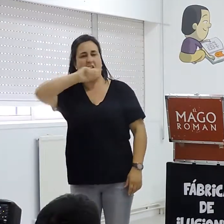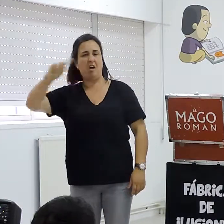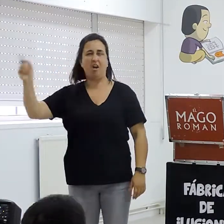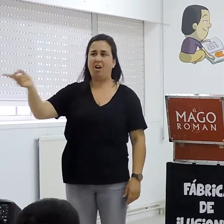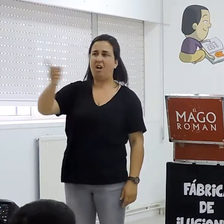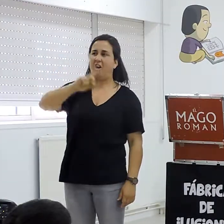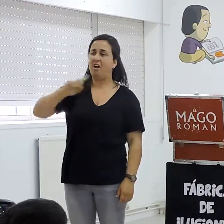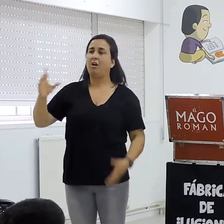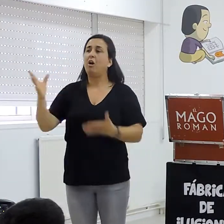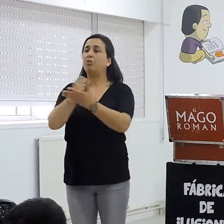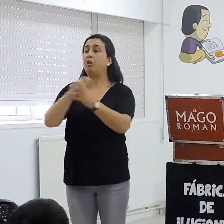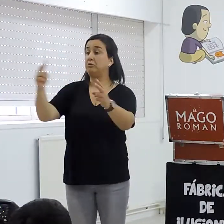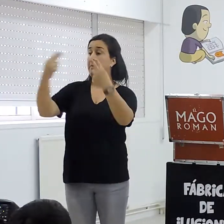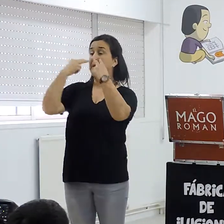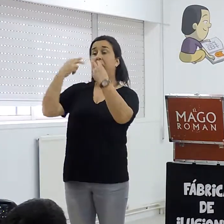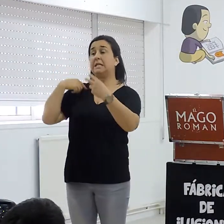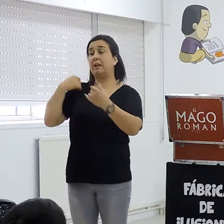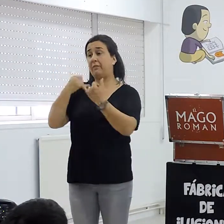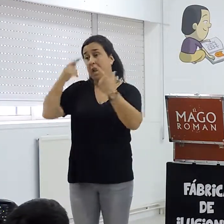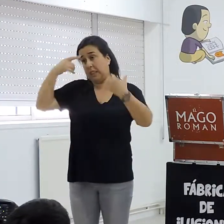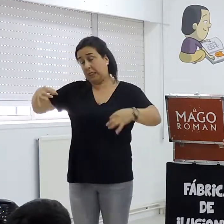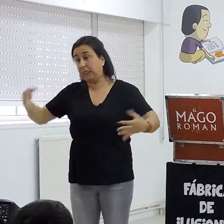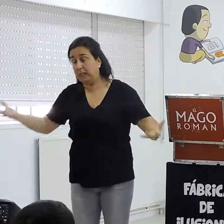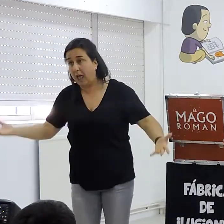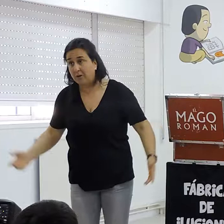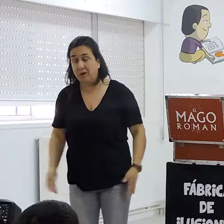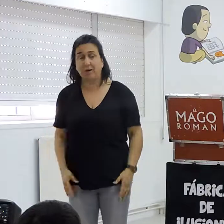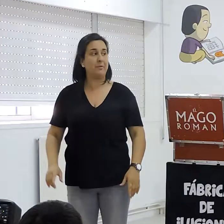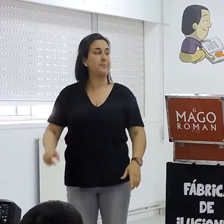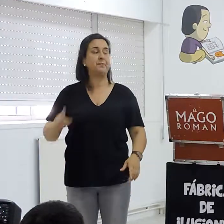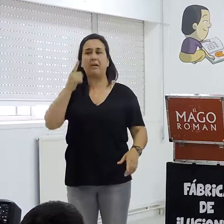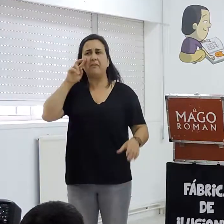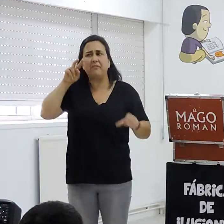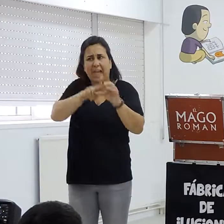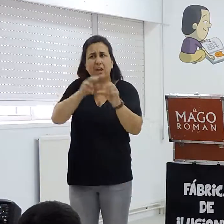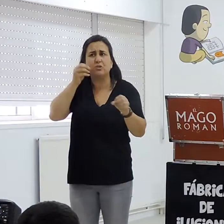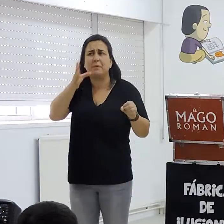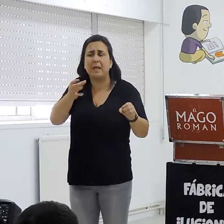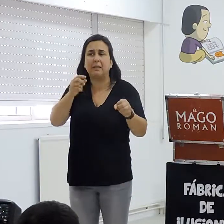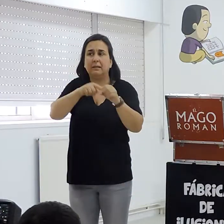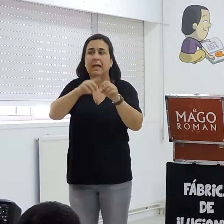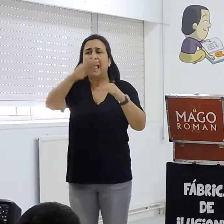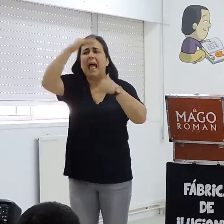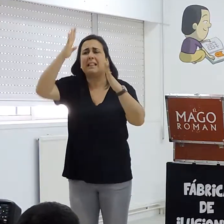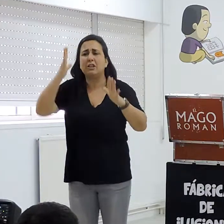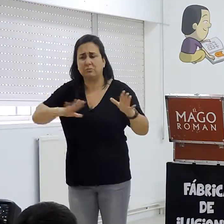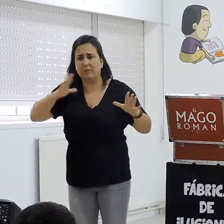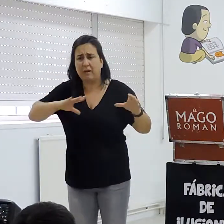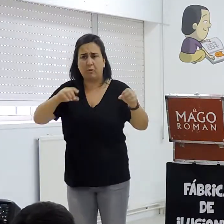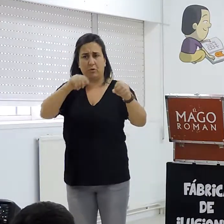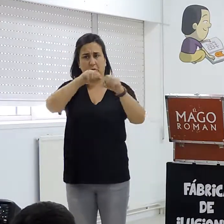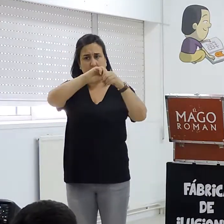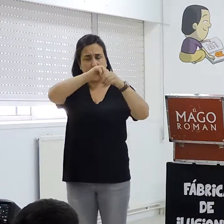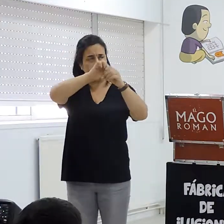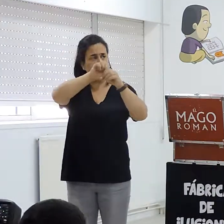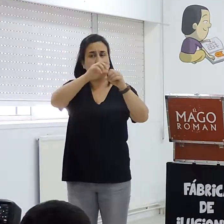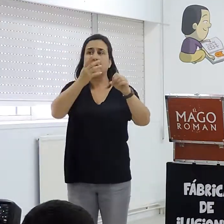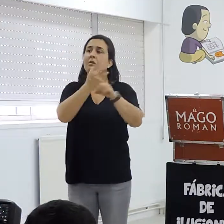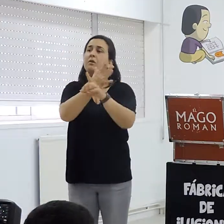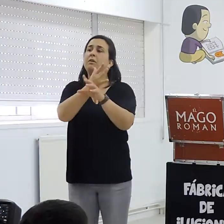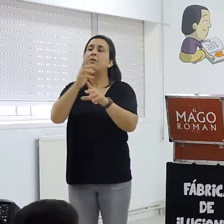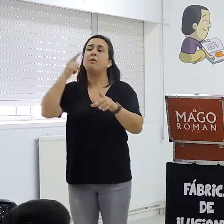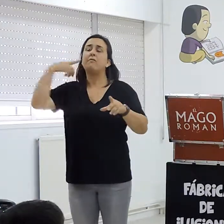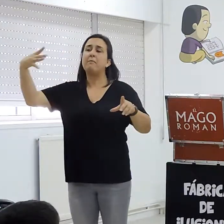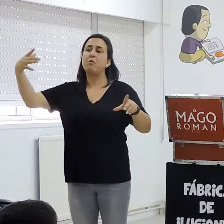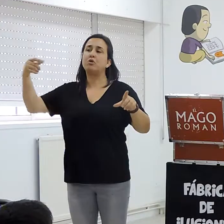Estáis atentos, estáis mirando para allá, lo repito, no, hay que mirar aquí, a mis manos, fijaros, no, si no estáis atentos no se puede. El famoso juego del pañuelo